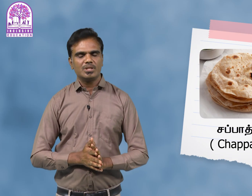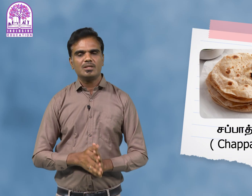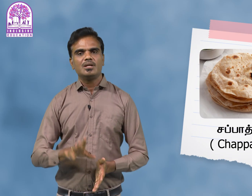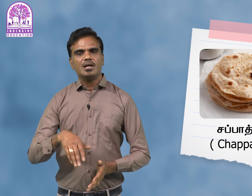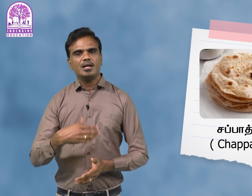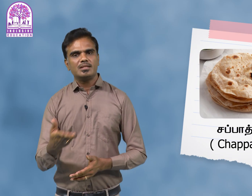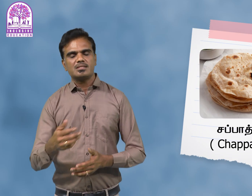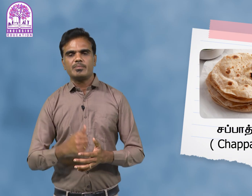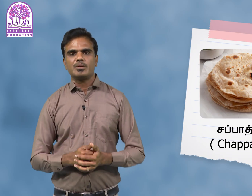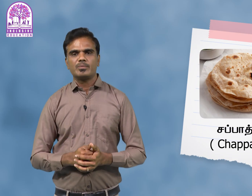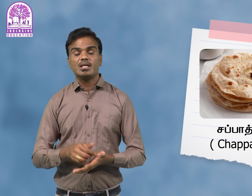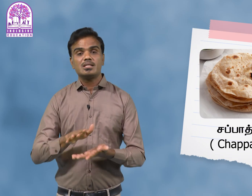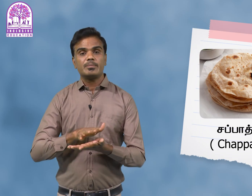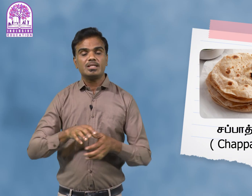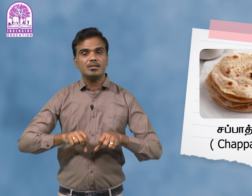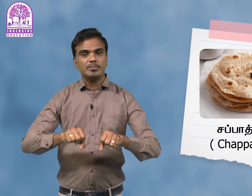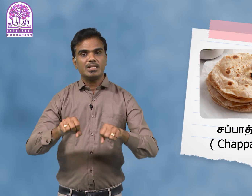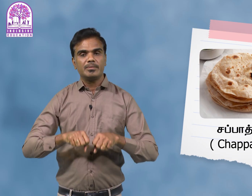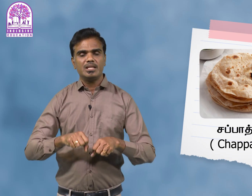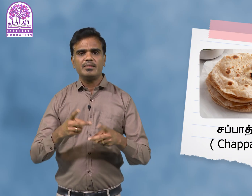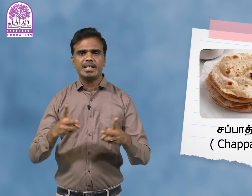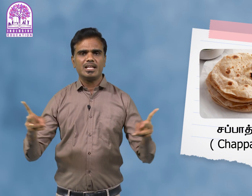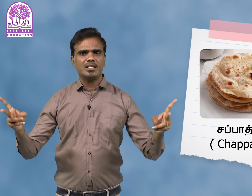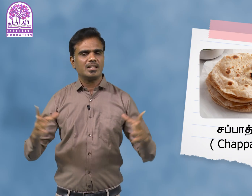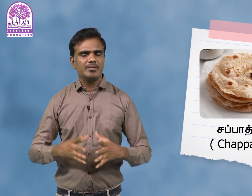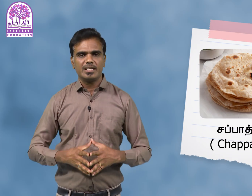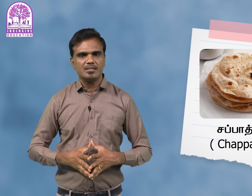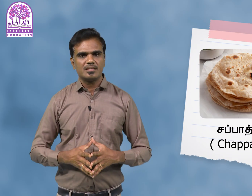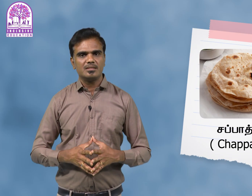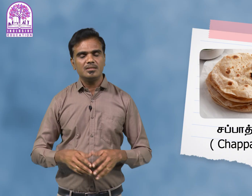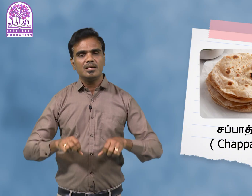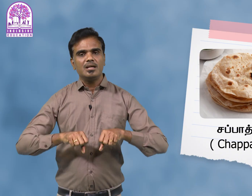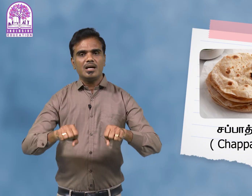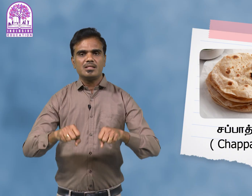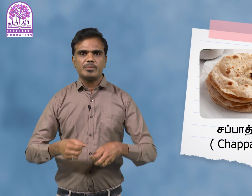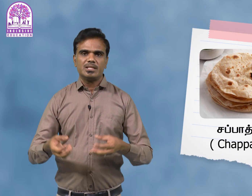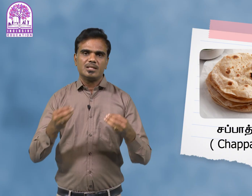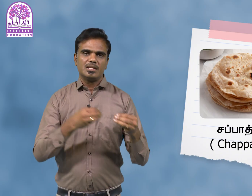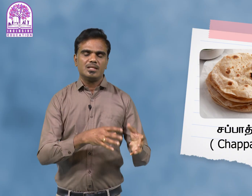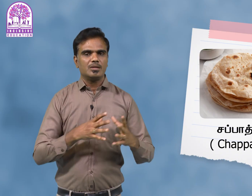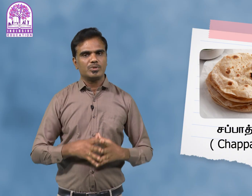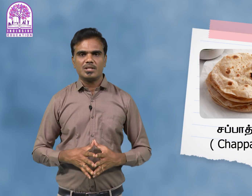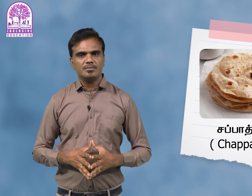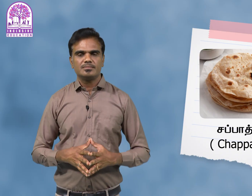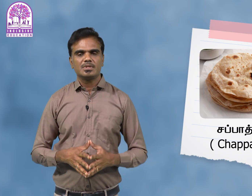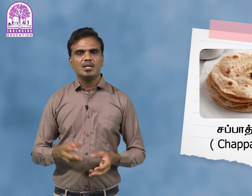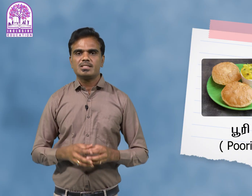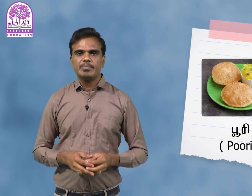புரியுதா? அடுத்து என்ன சைன் பார்க்க போகிறோம் அப்படின்னா இந்த சப்பாத்தியில் வந்து பார்த்திங்க அப்படின்னா நிறைய வெரைட்டிஸ் இருக்குது. அந்த சப்பாத்தியான அதையும் நீங்கள் கொடுத்துக்கலாம். சில பேர் என்ன